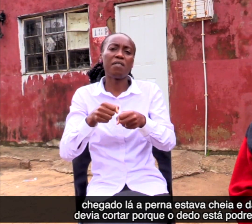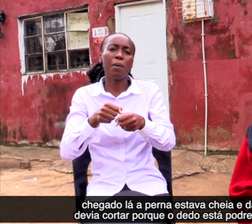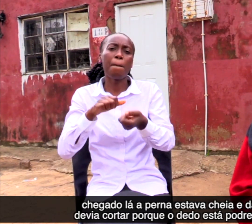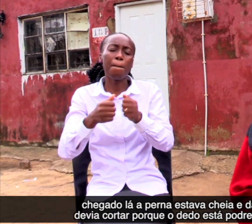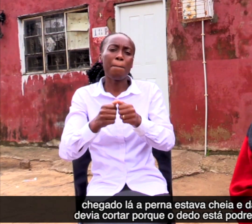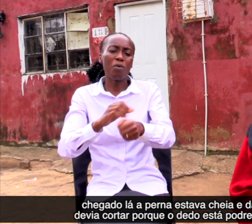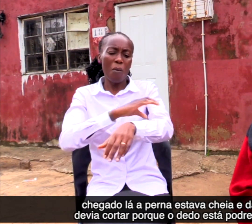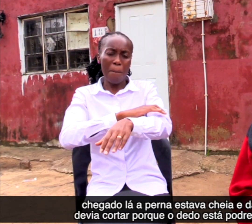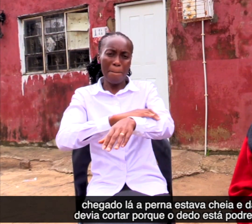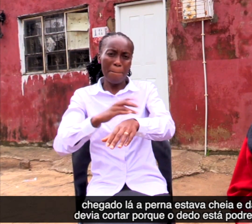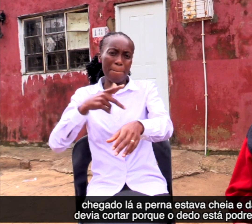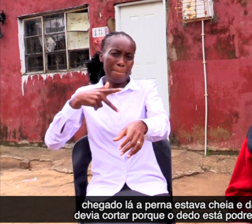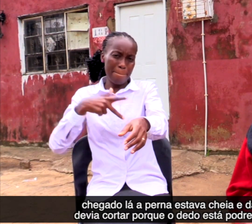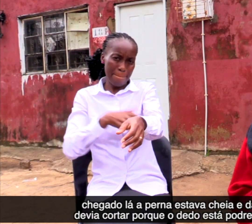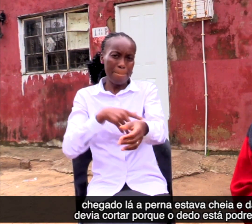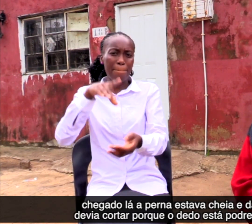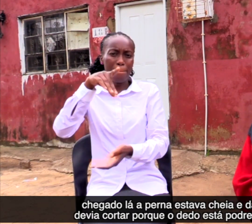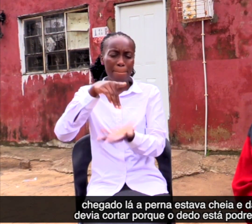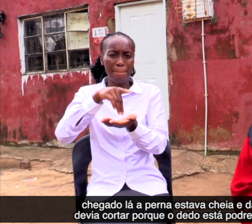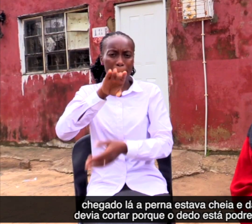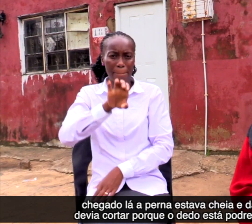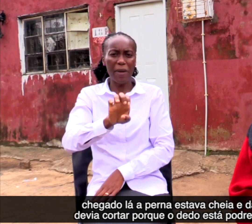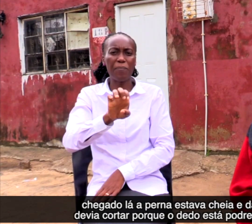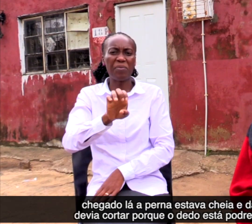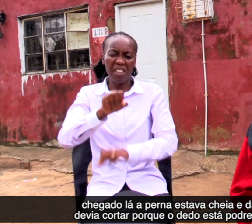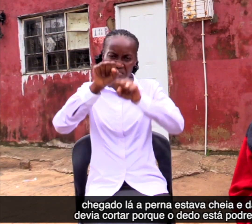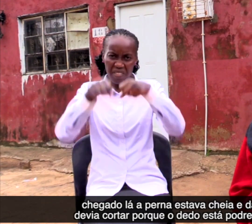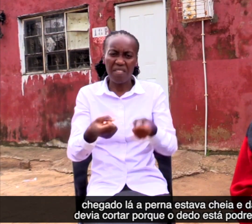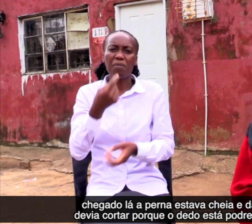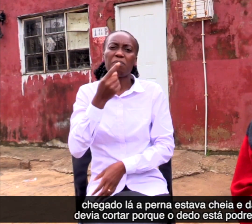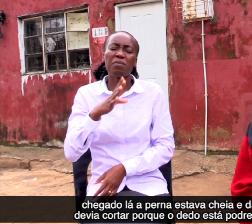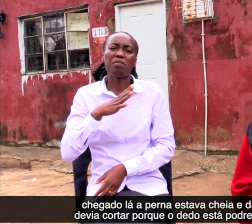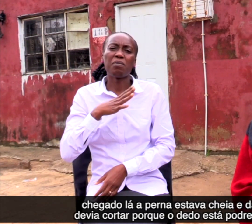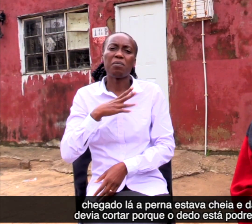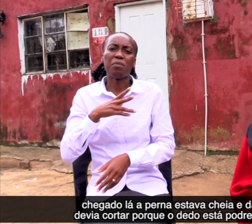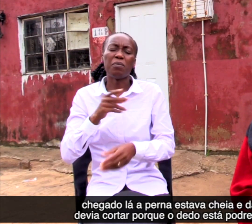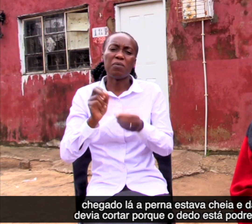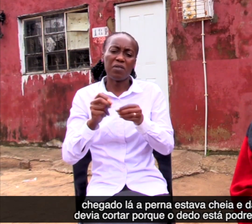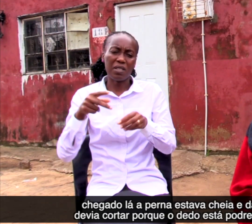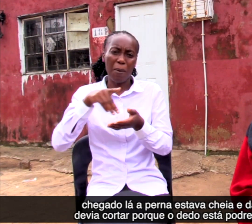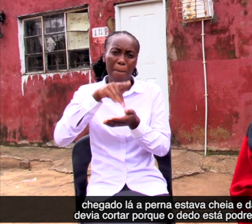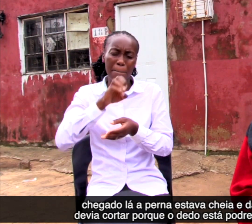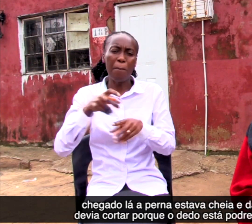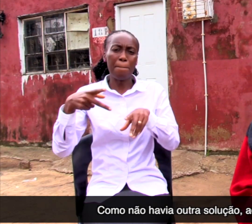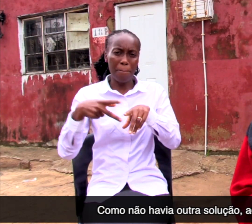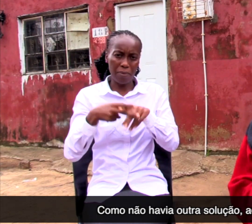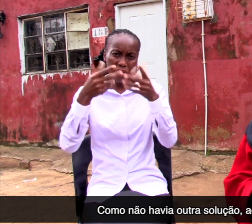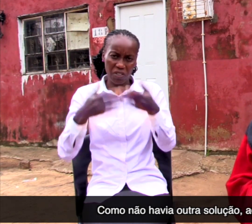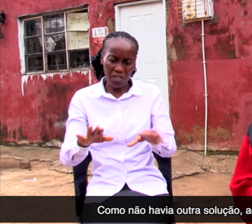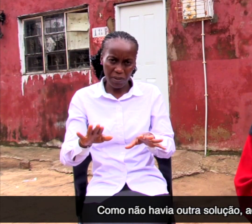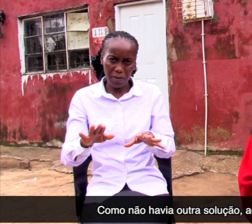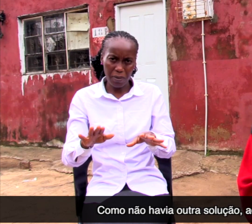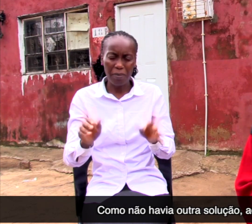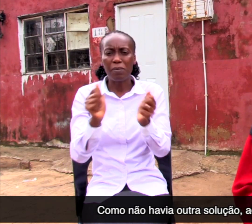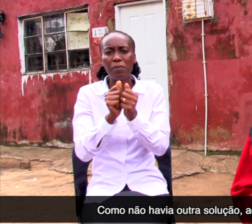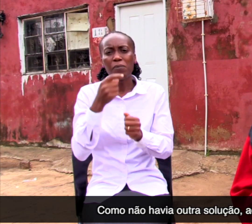podre. Então chegou, a Sara foi para assim, cortaram assim. Como